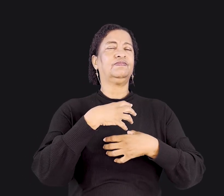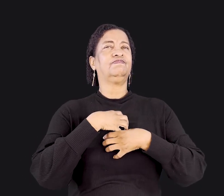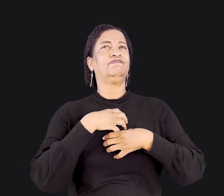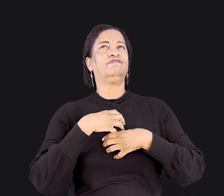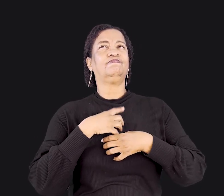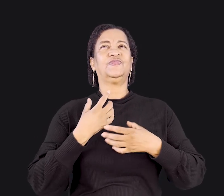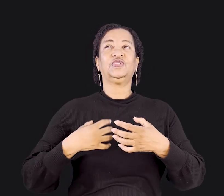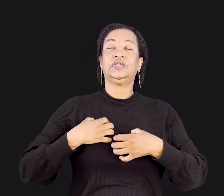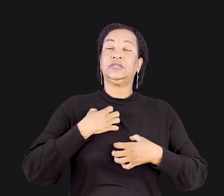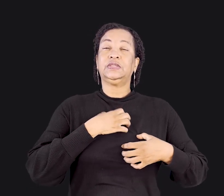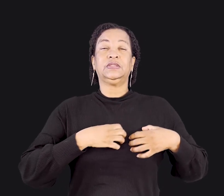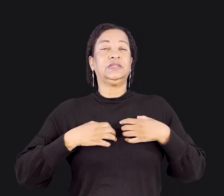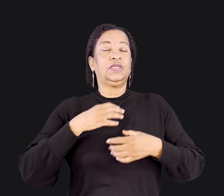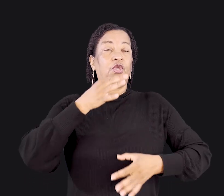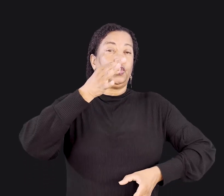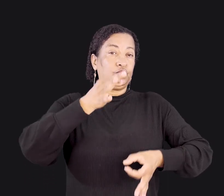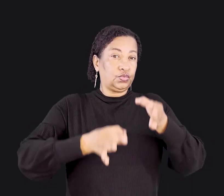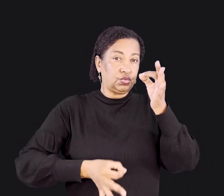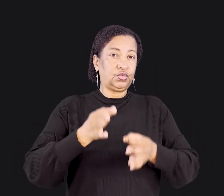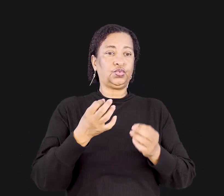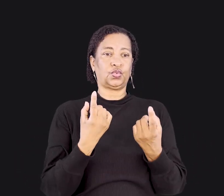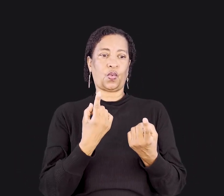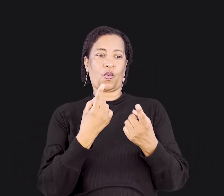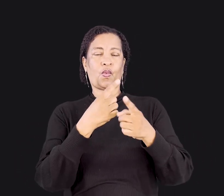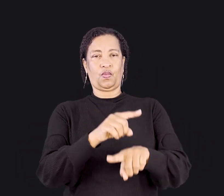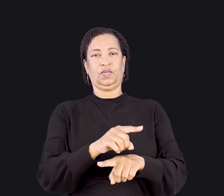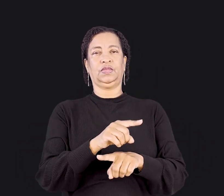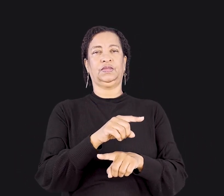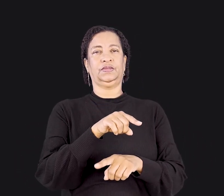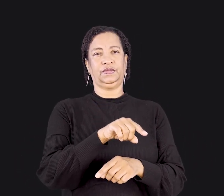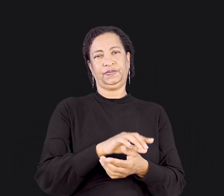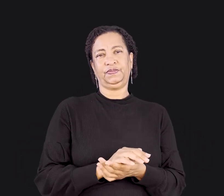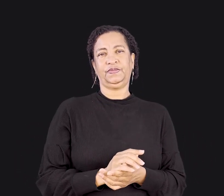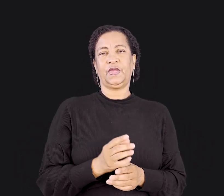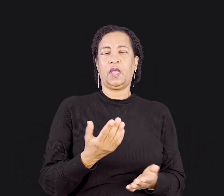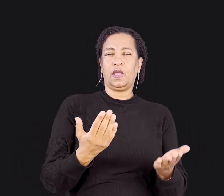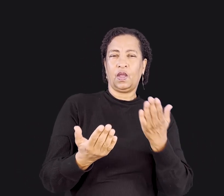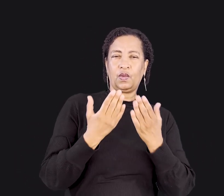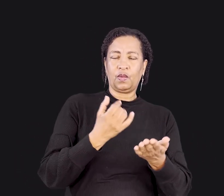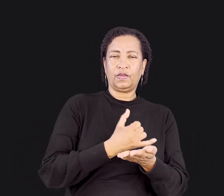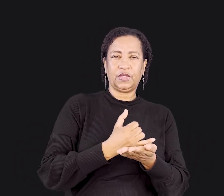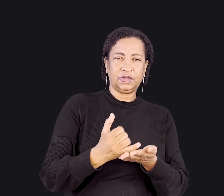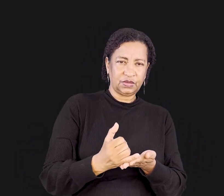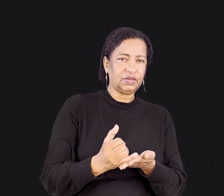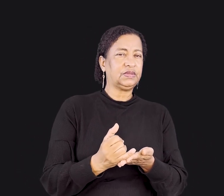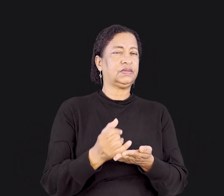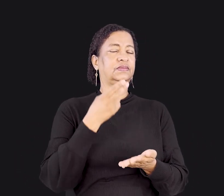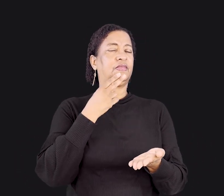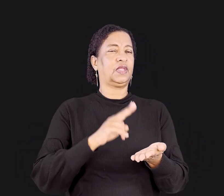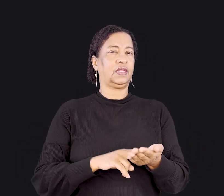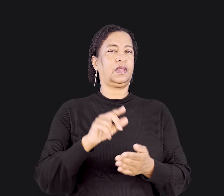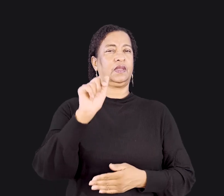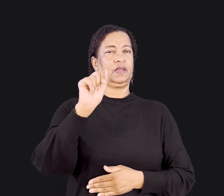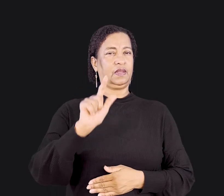uma indignação justa contra eles. Compare a introdução da carta aos Gálatas com a introdução da